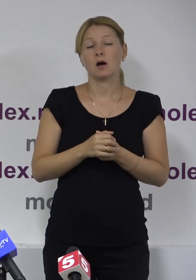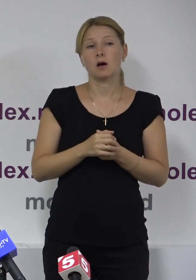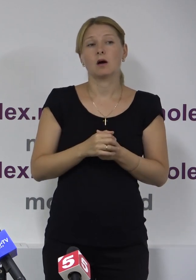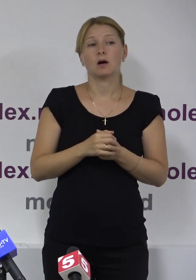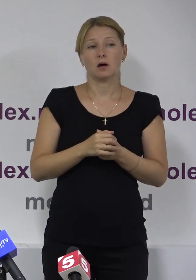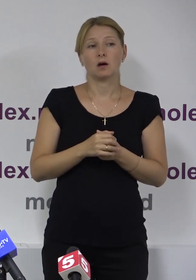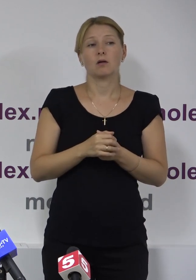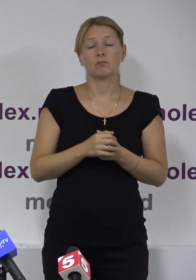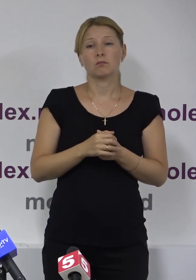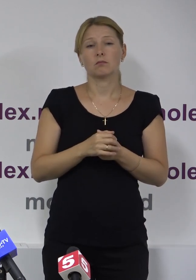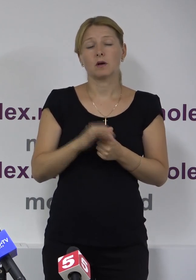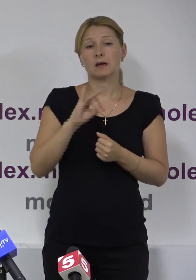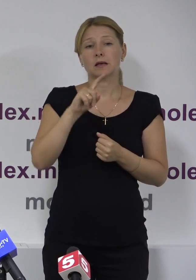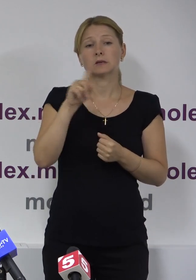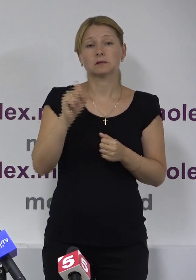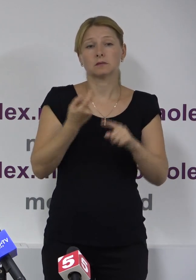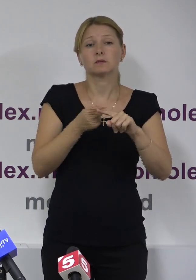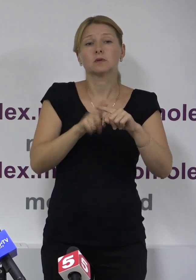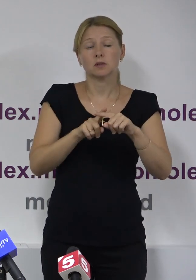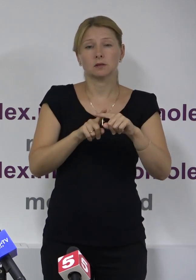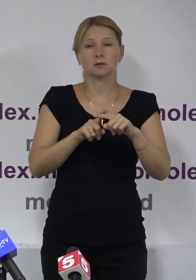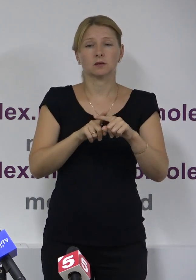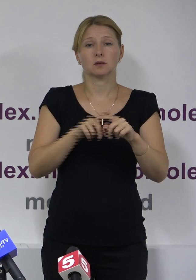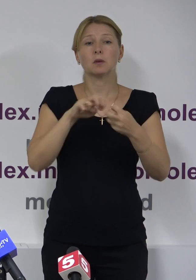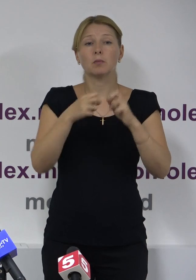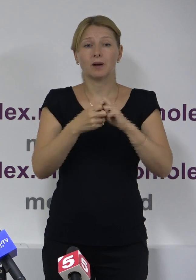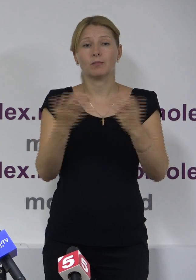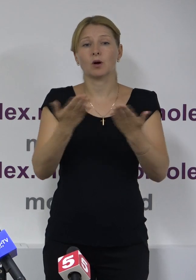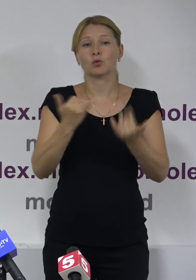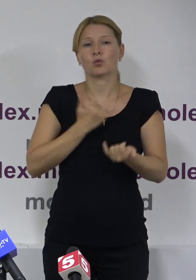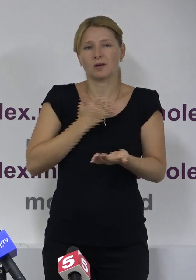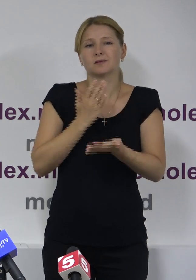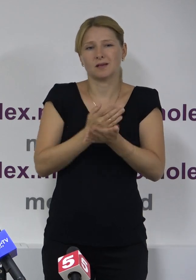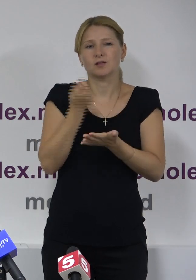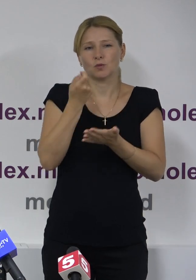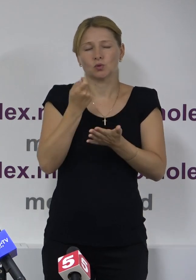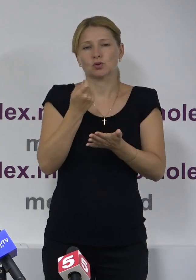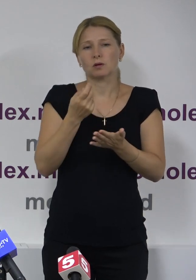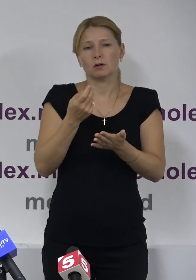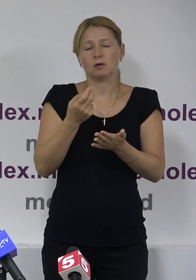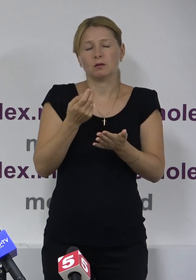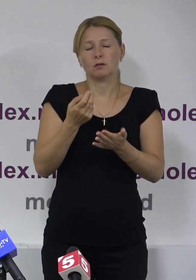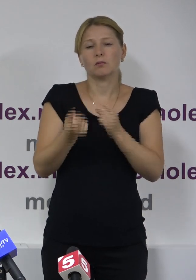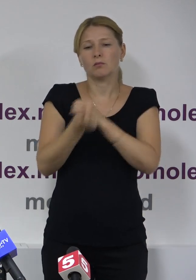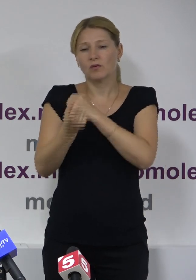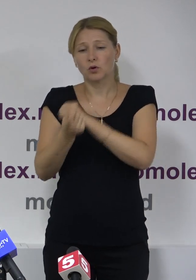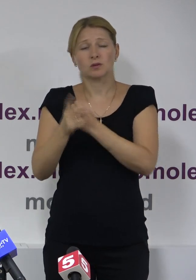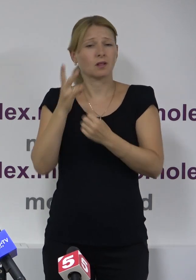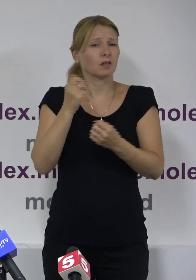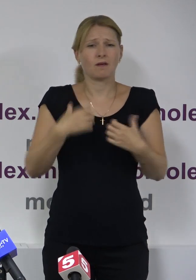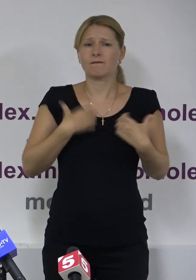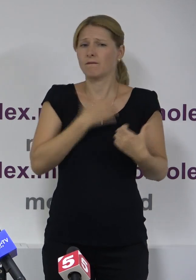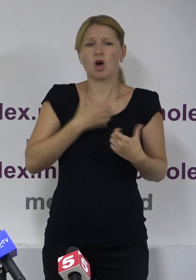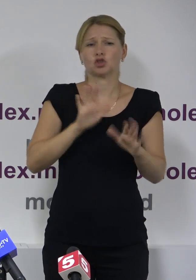acestei fragmentări, totuși o anumită opțiune pare să prevaleze, indiferent de guvernările care au fost la putere, începând